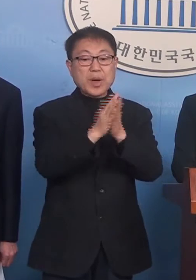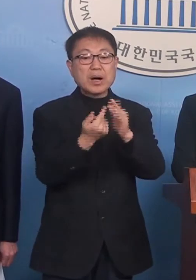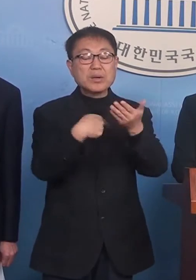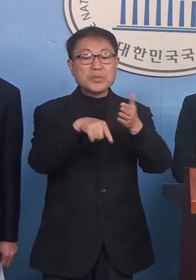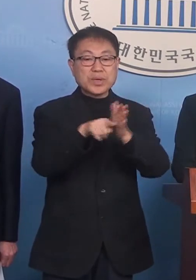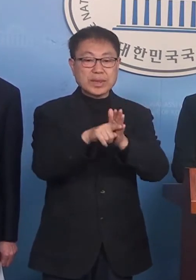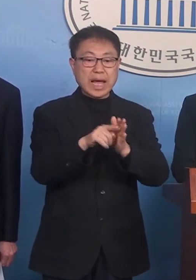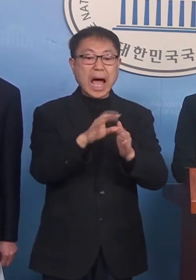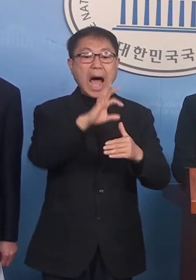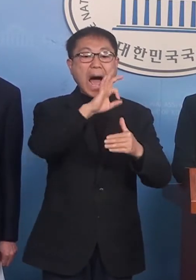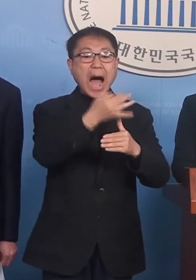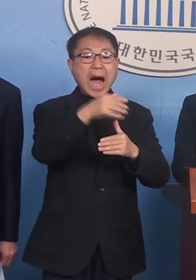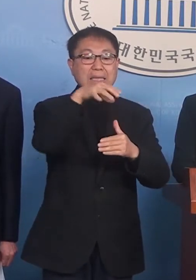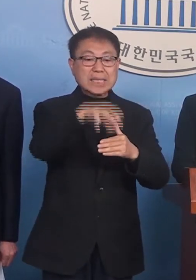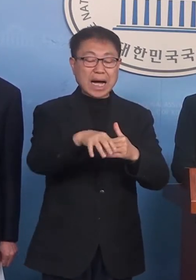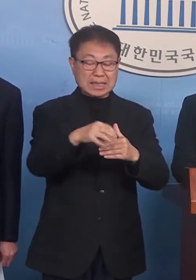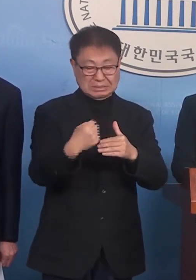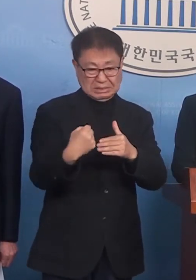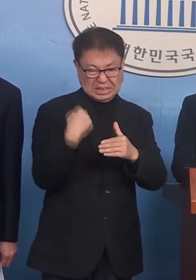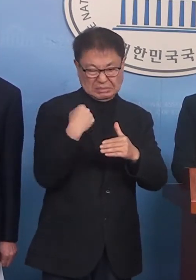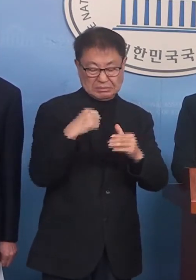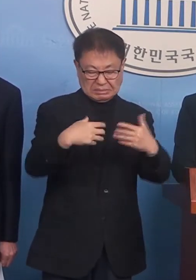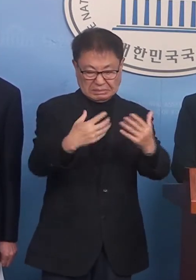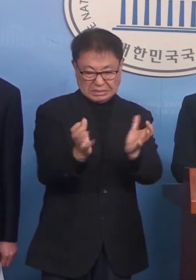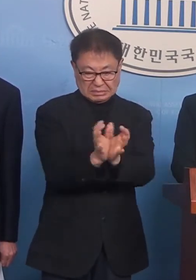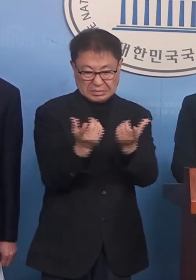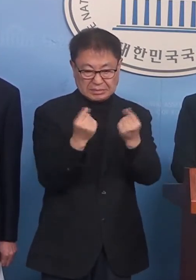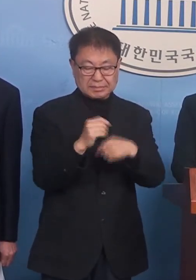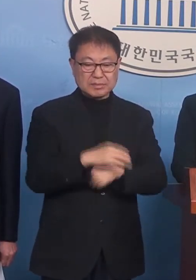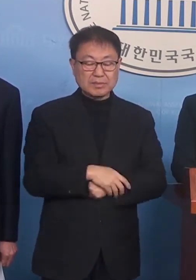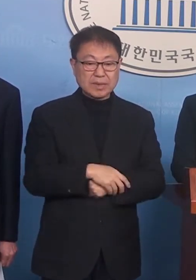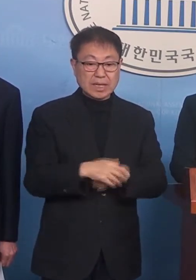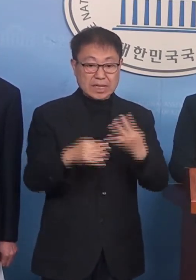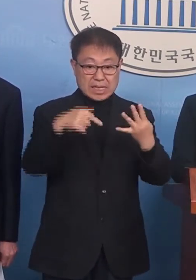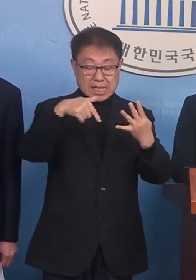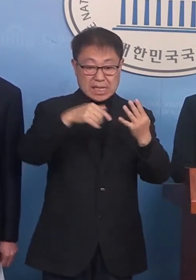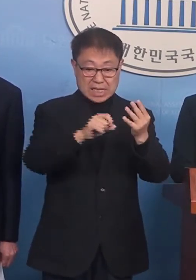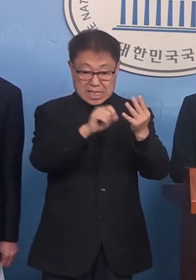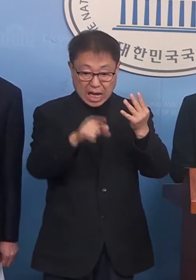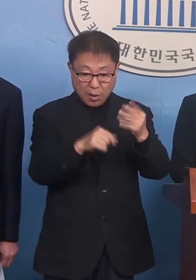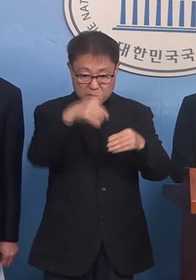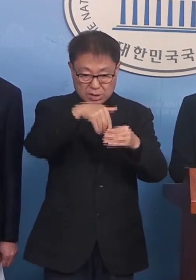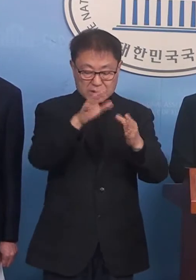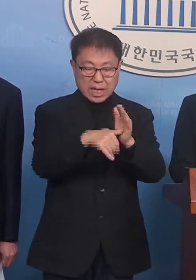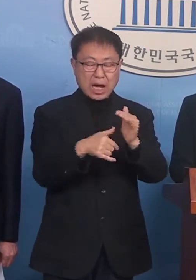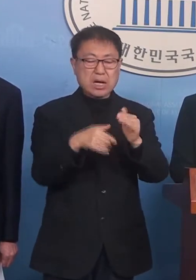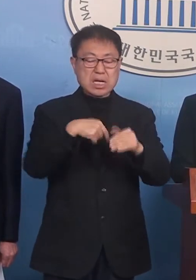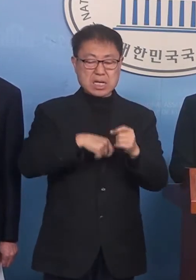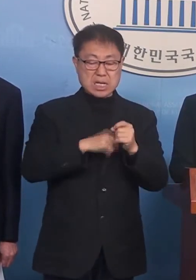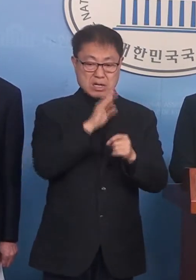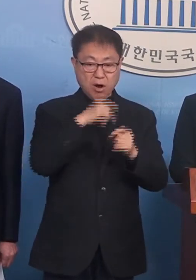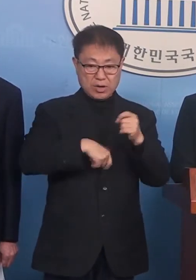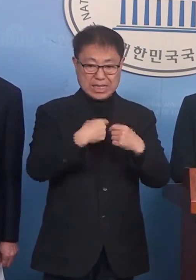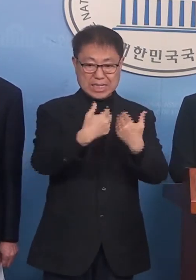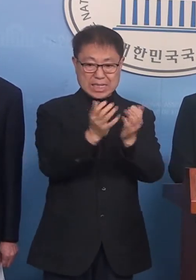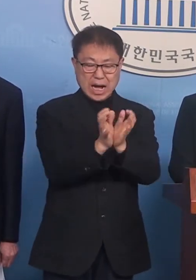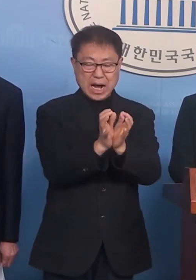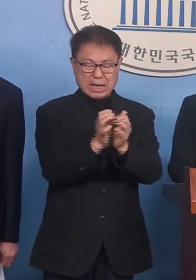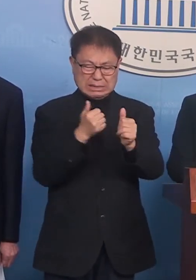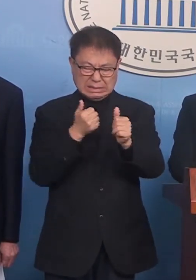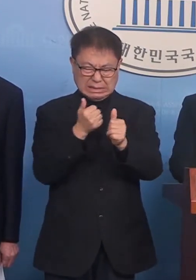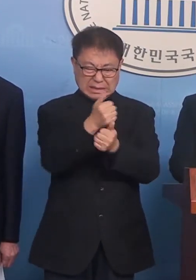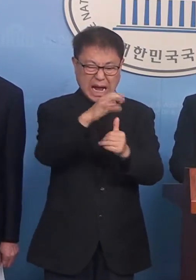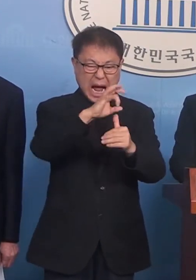만들 안양의 드림팀이라고 자부합니다. 올해 4월 총선에서 반드시 정의당의 승리를